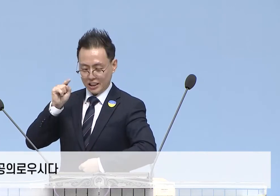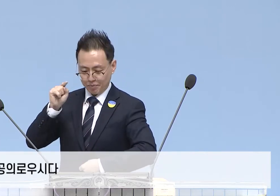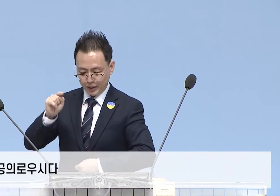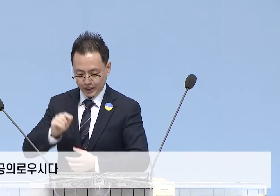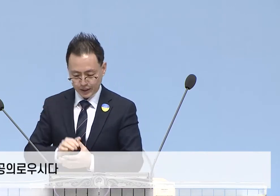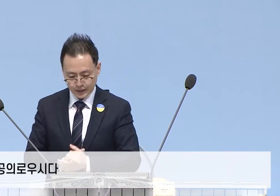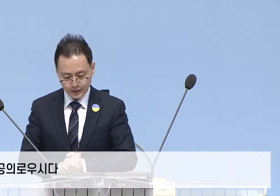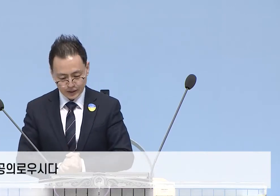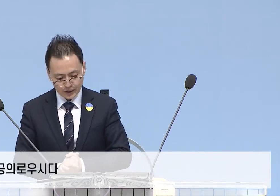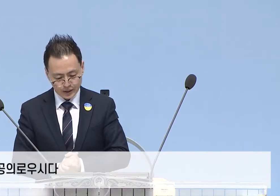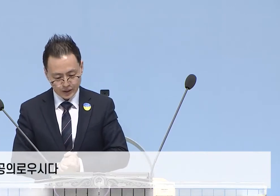사실입니다.